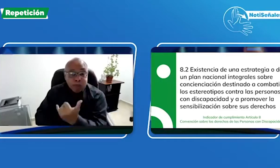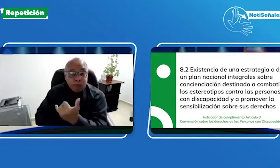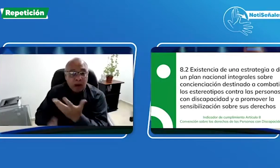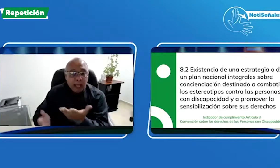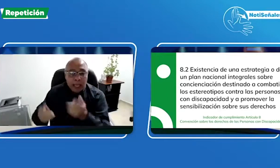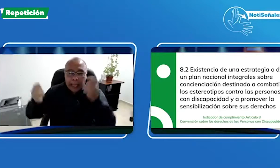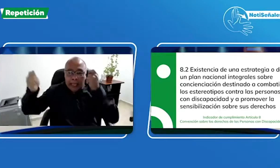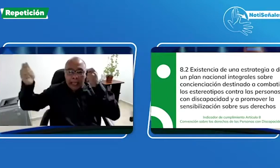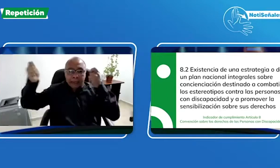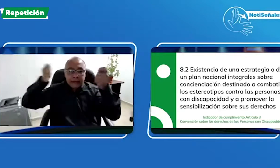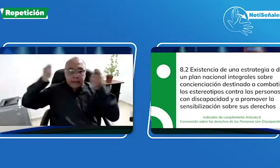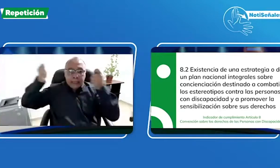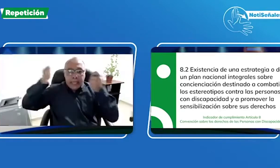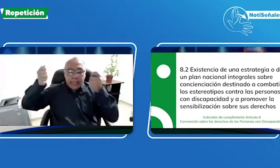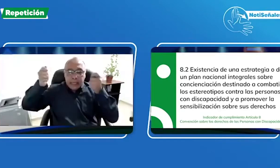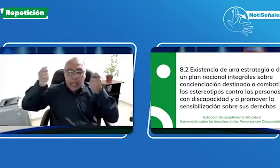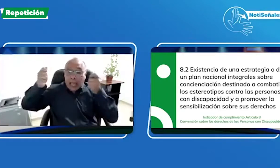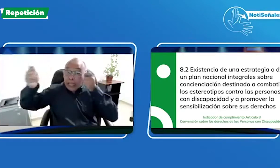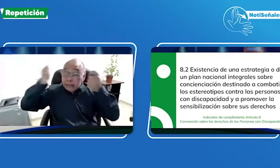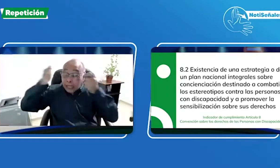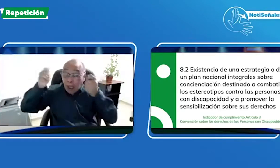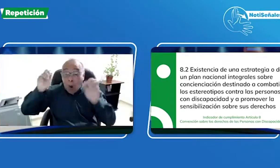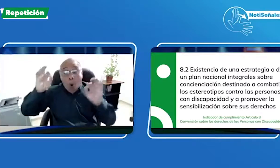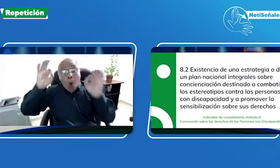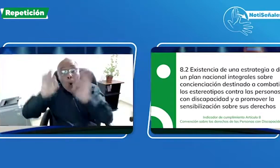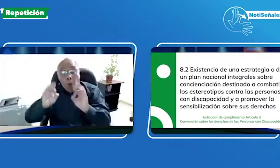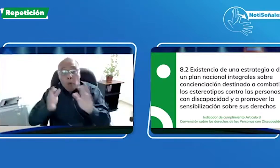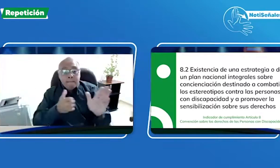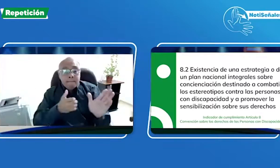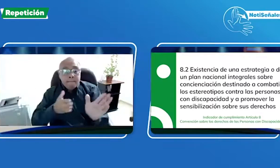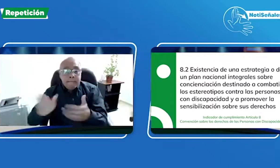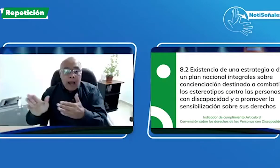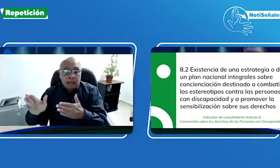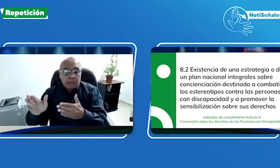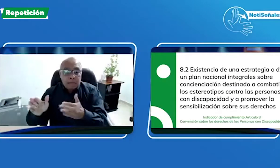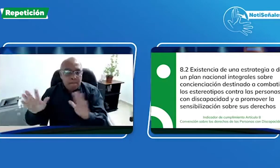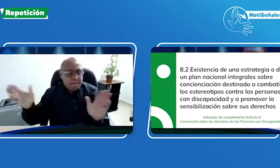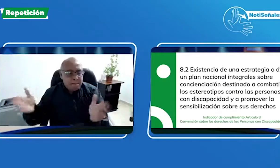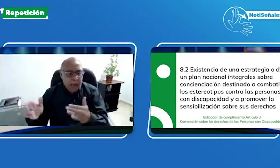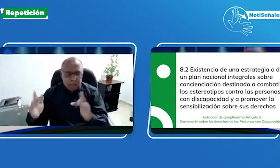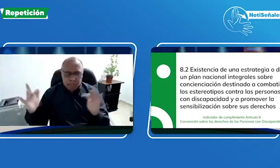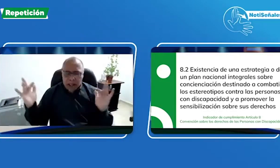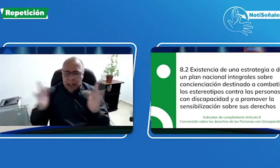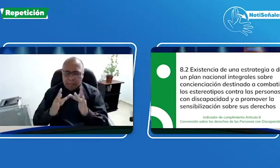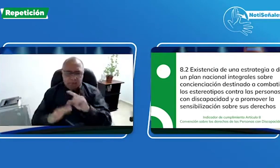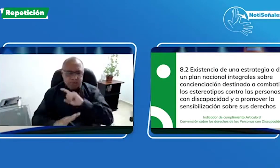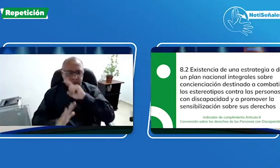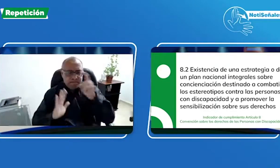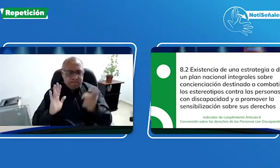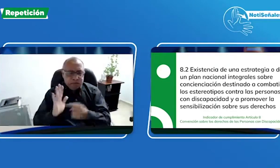Debe Existir En cada país Una estrategia Un plan Nacional